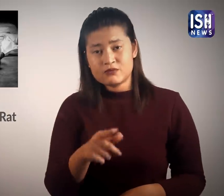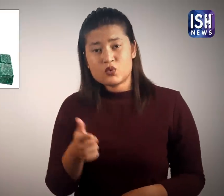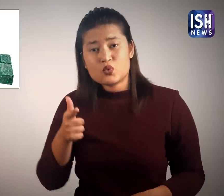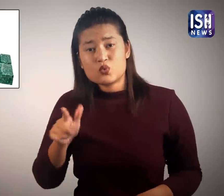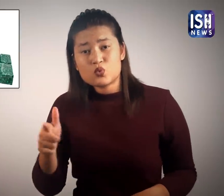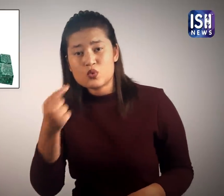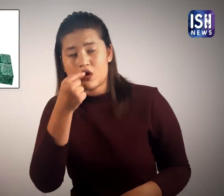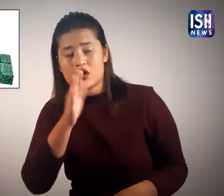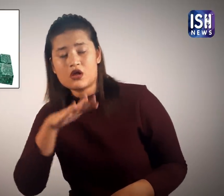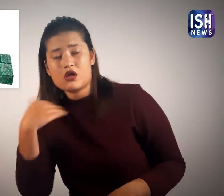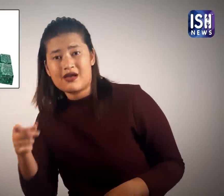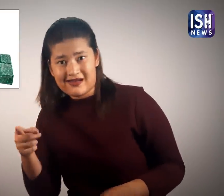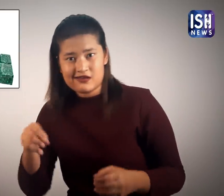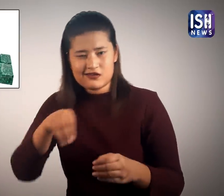का जहर मिलाकर बच्चों को दिया